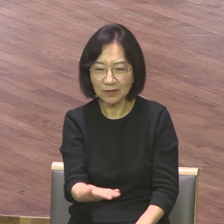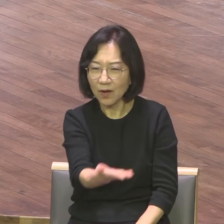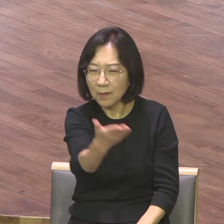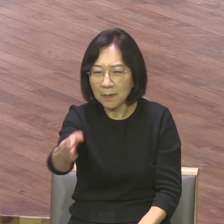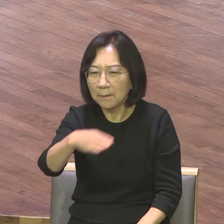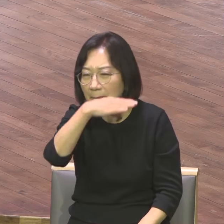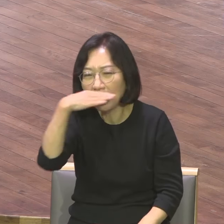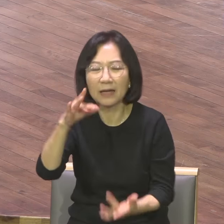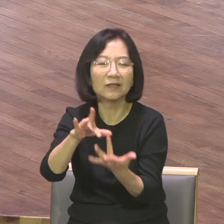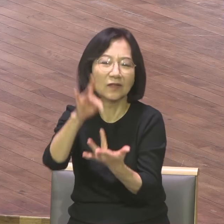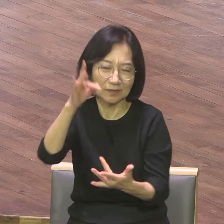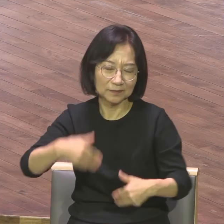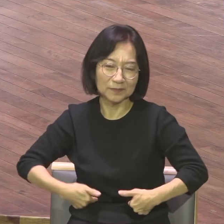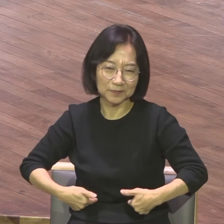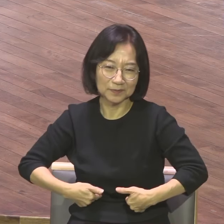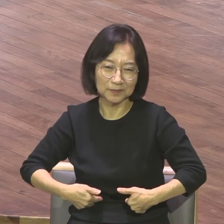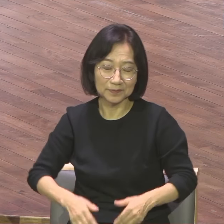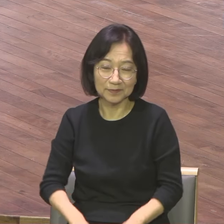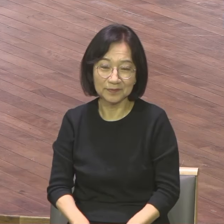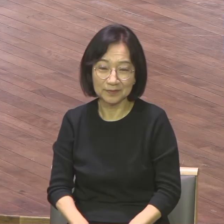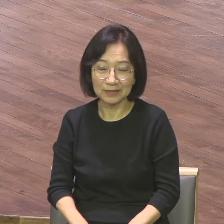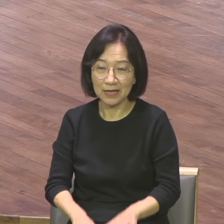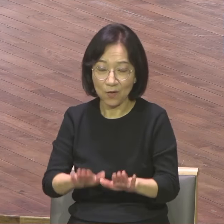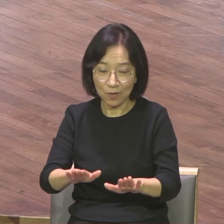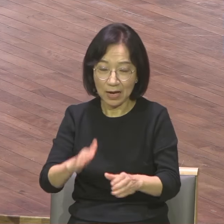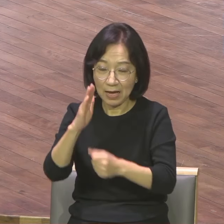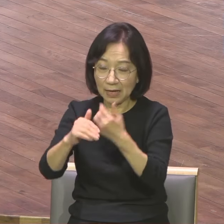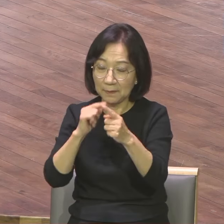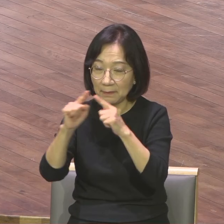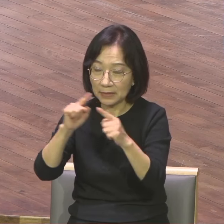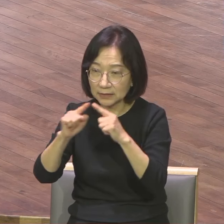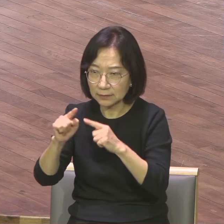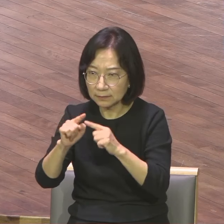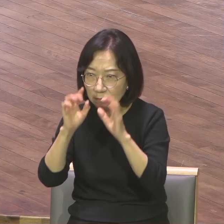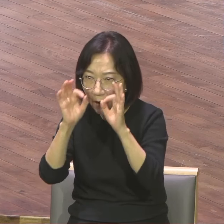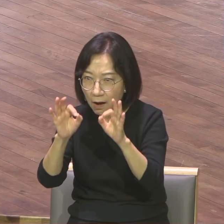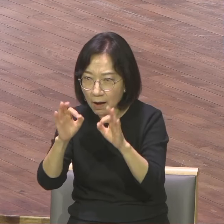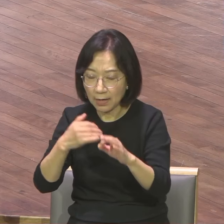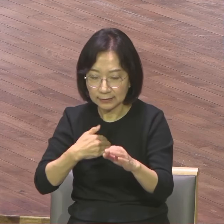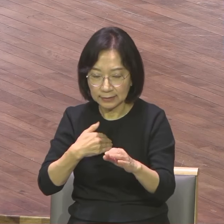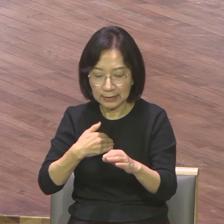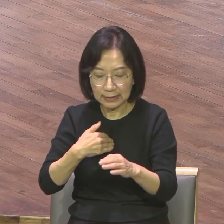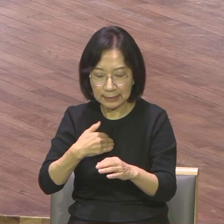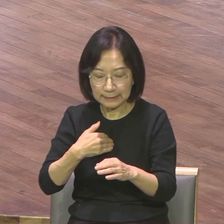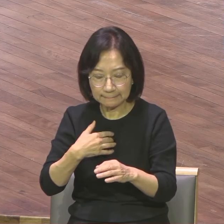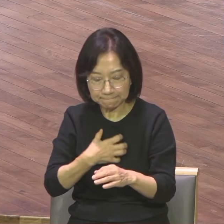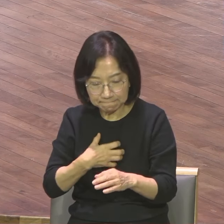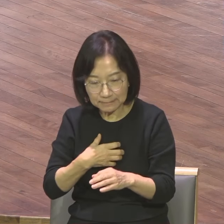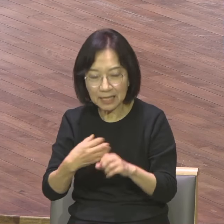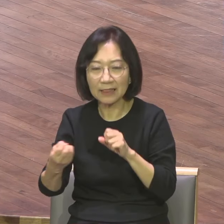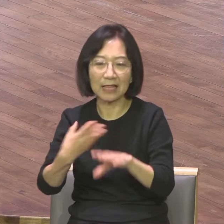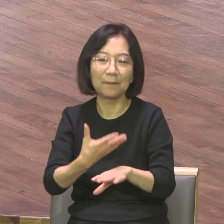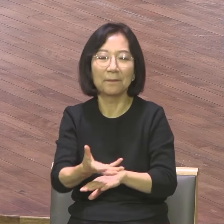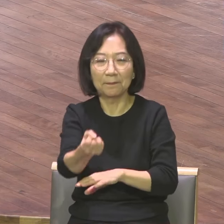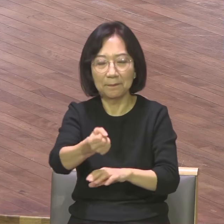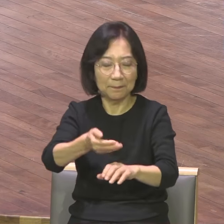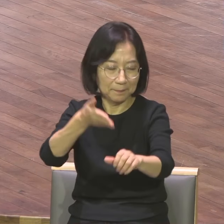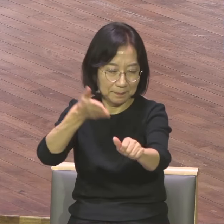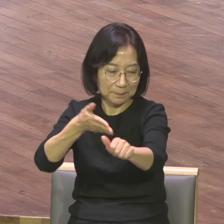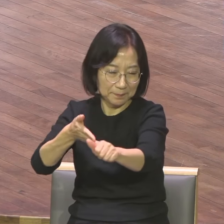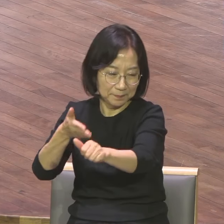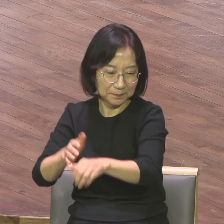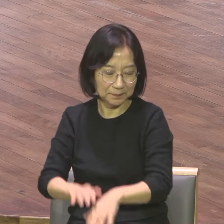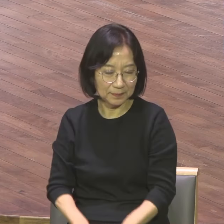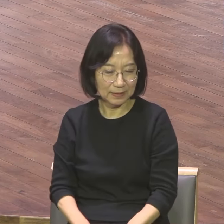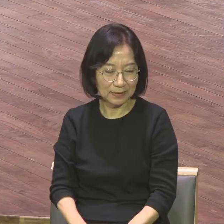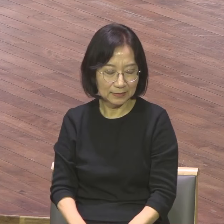여러분, 이 말씀 가지고 여러분에게 답이 되길 바랍니다. 시편 91편 1절에 보면 시편